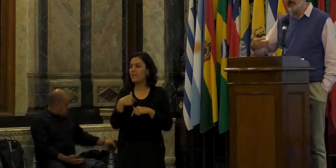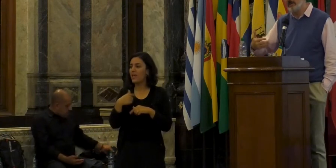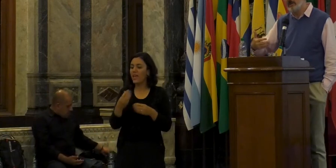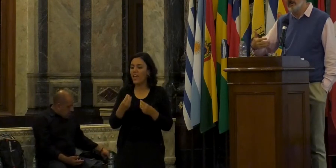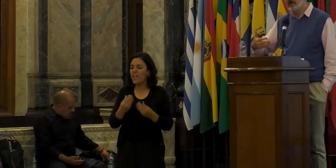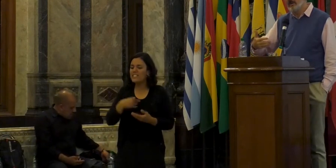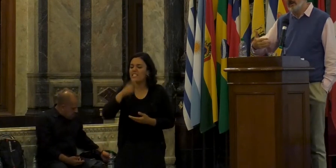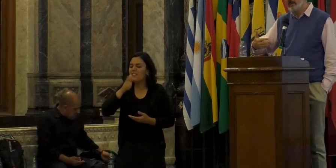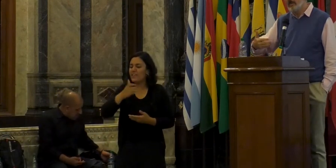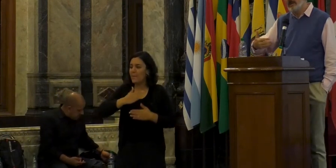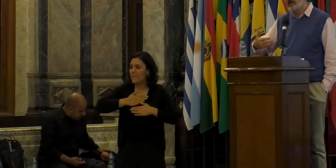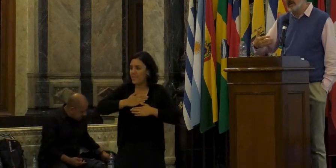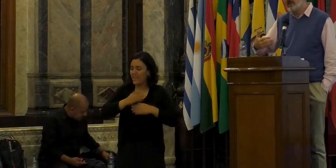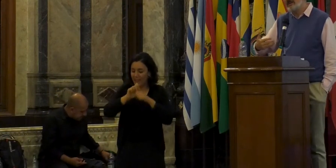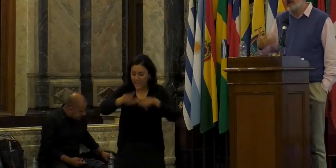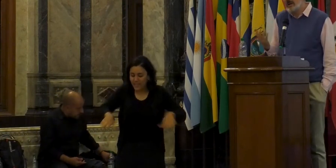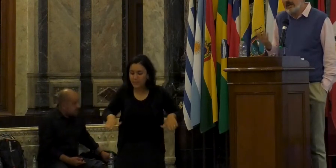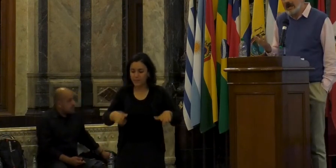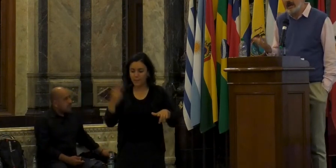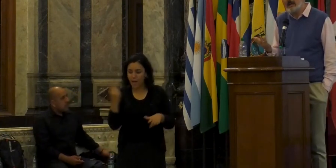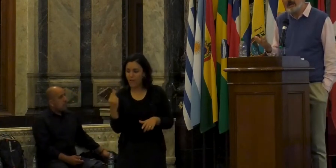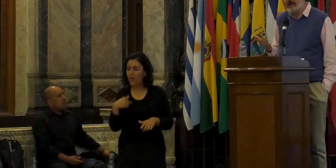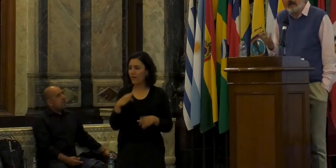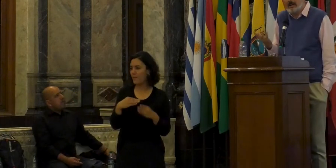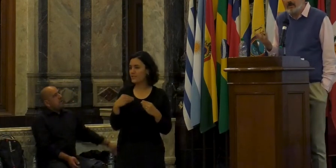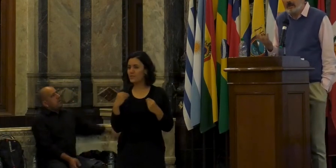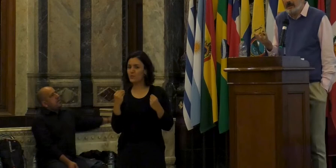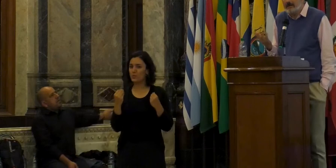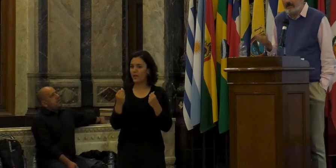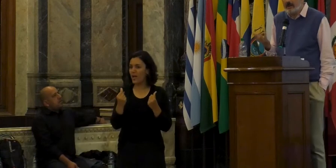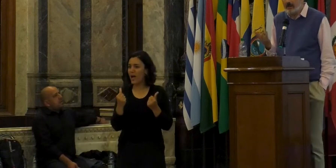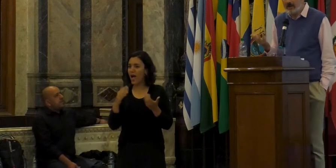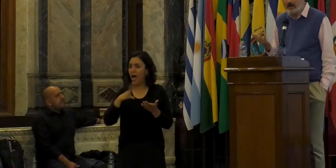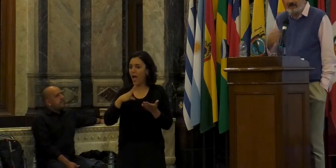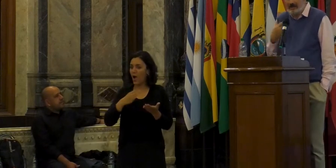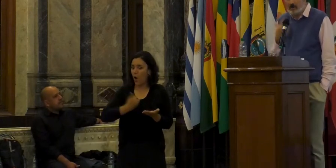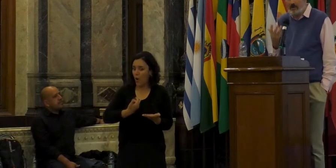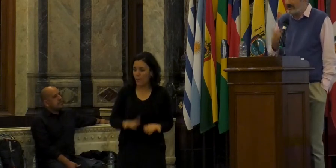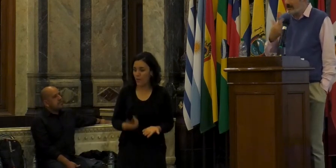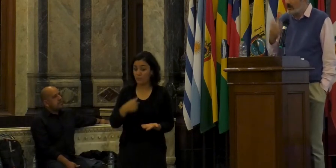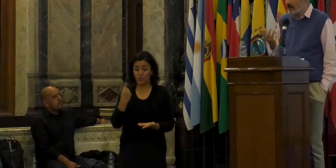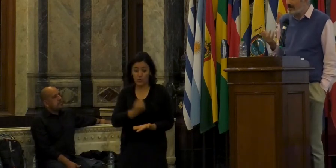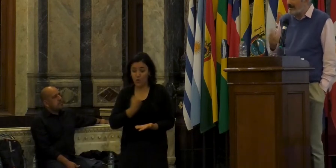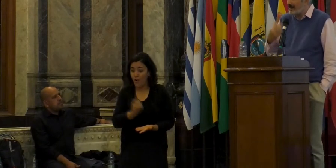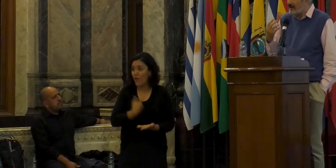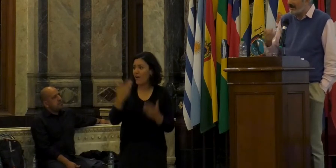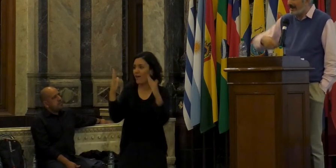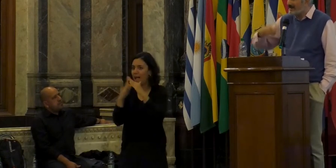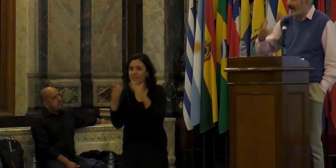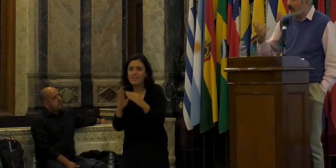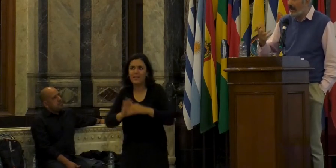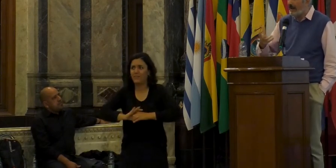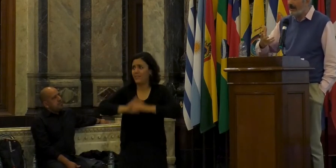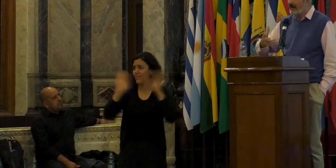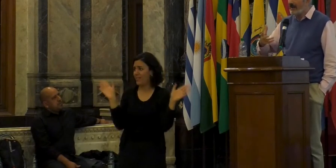baño, pone toda una sensualidad en el hecho de estar fregando el baño, estás solo, estás en tu casa, es la libertad,